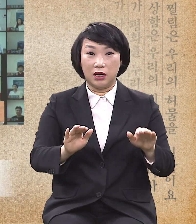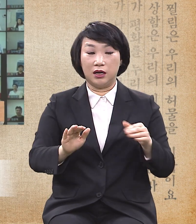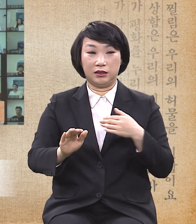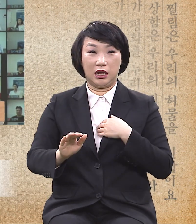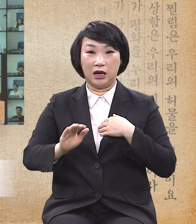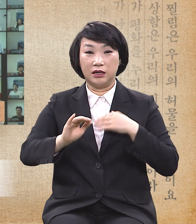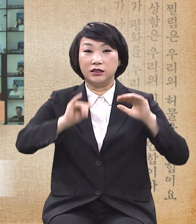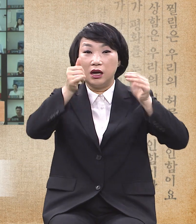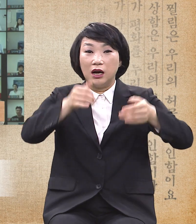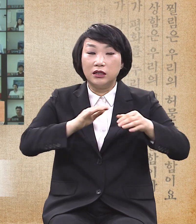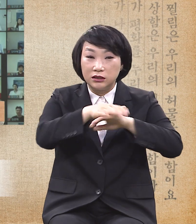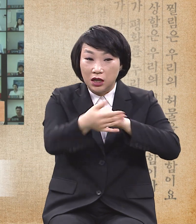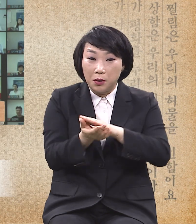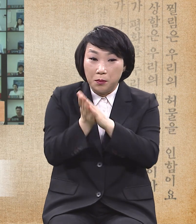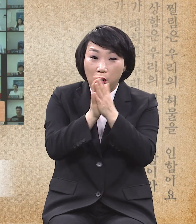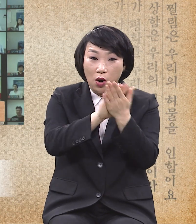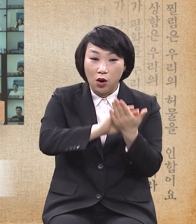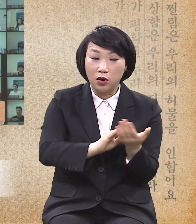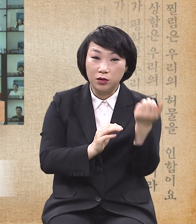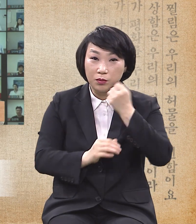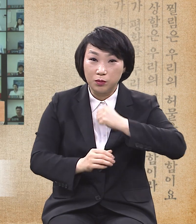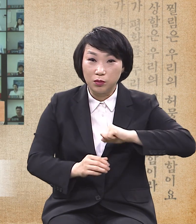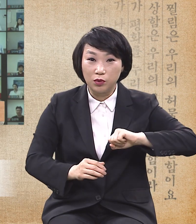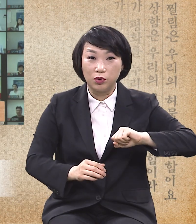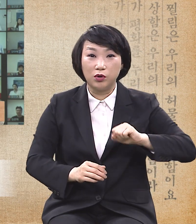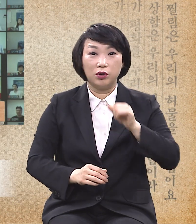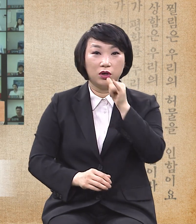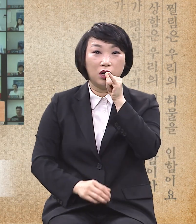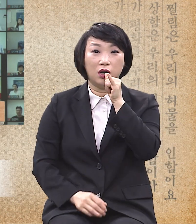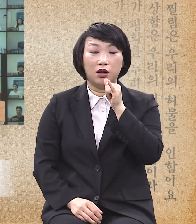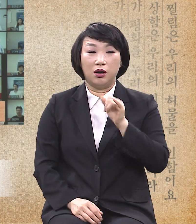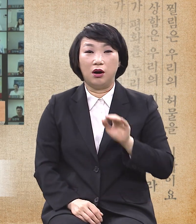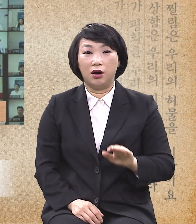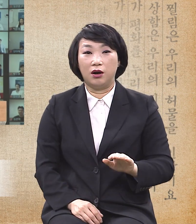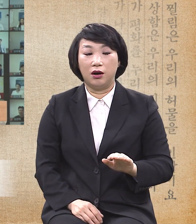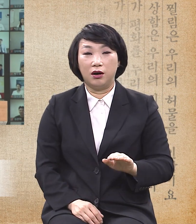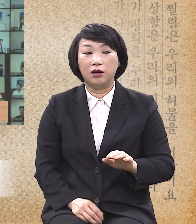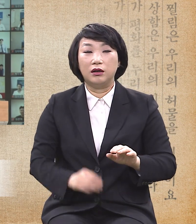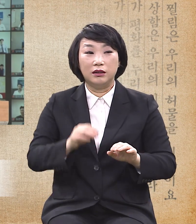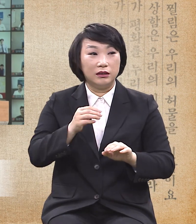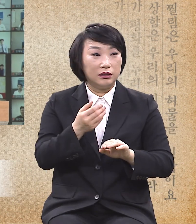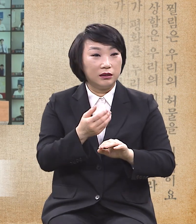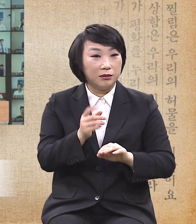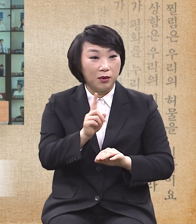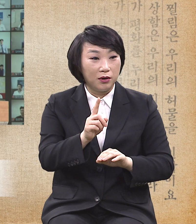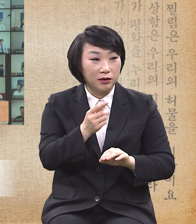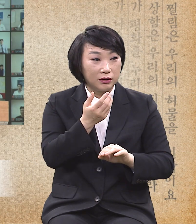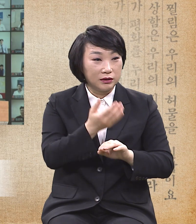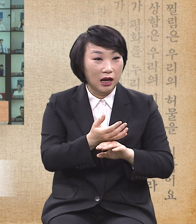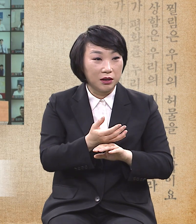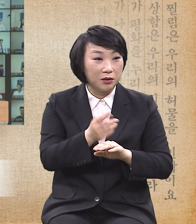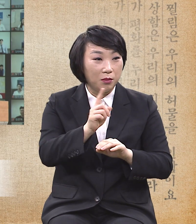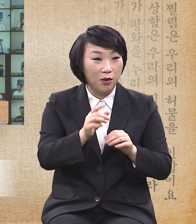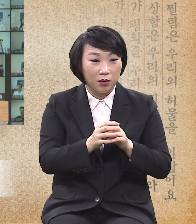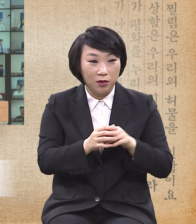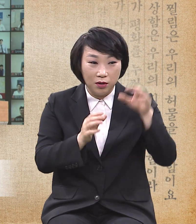내가 세속화되고 불순종해 가면서 다른 데에 정신이 팔릴